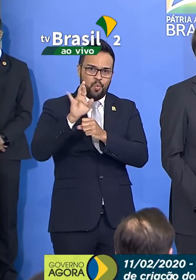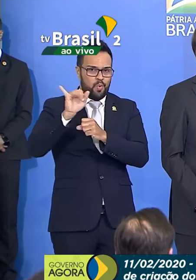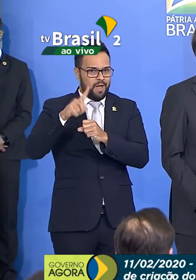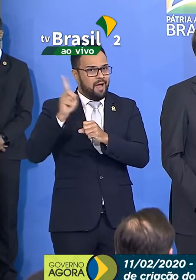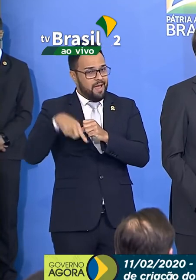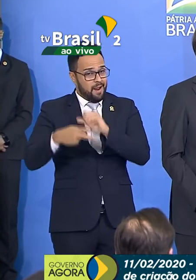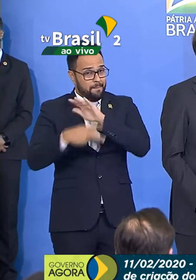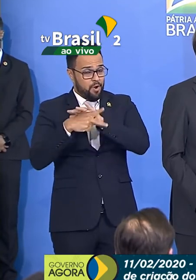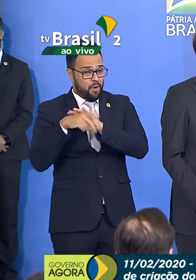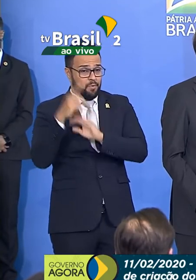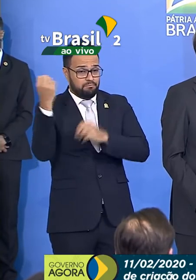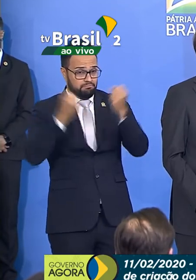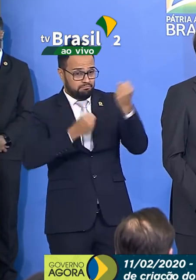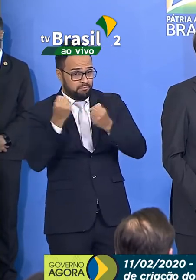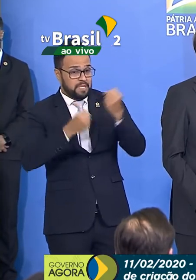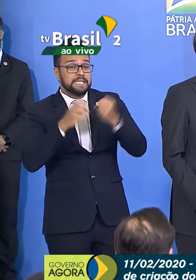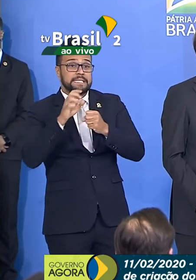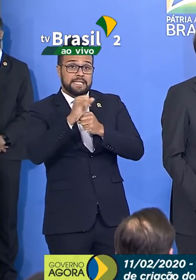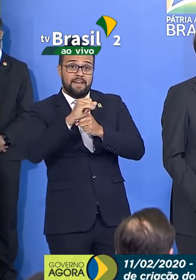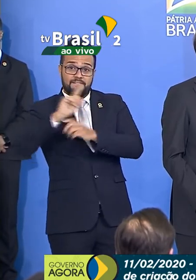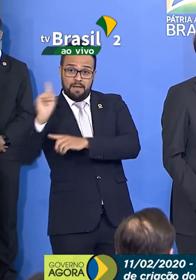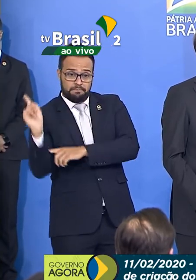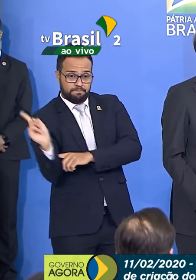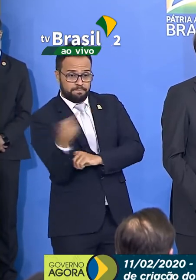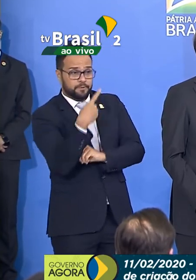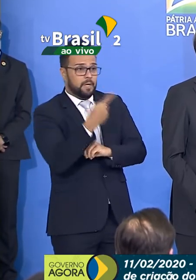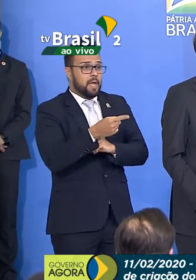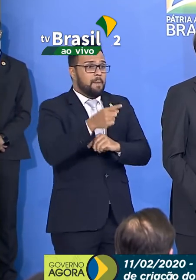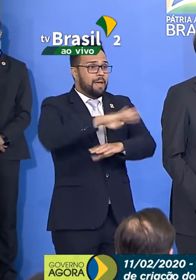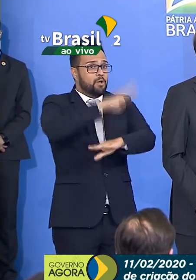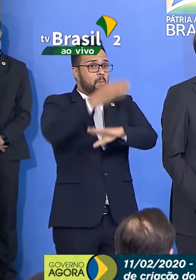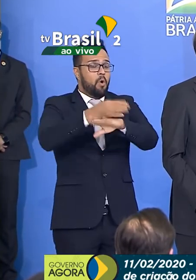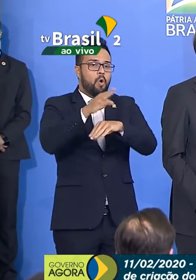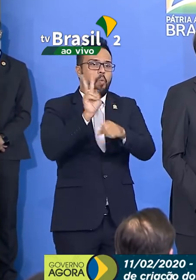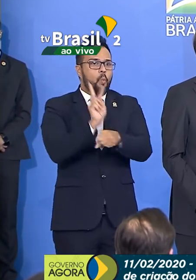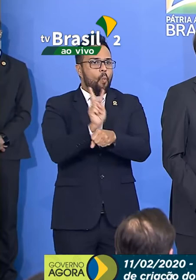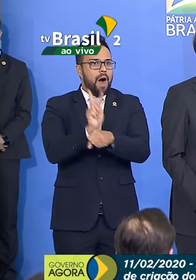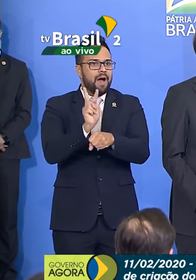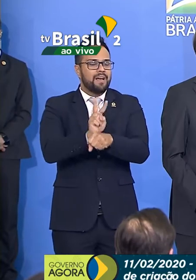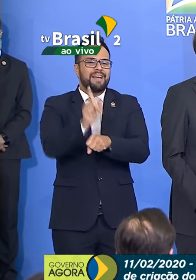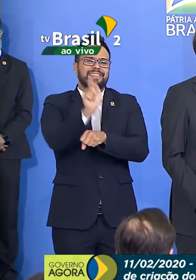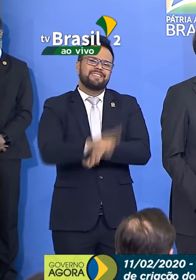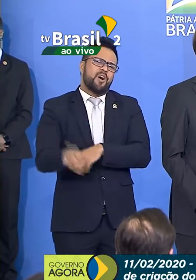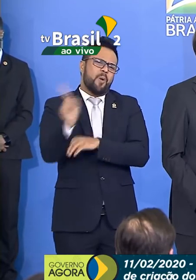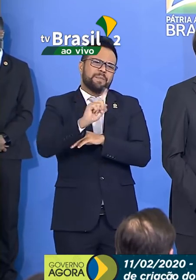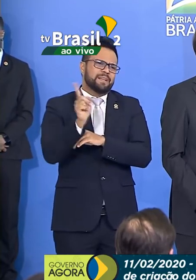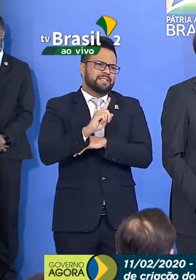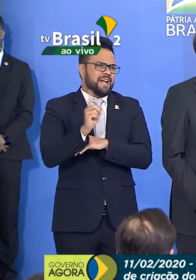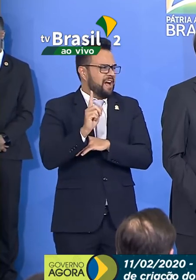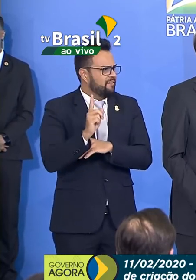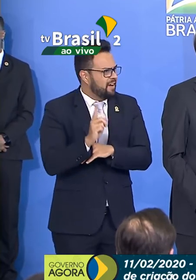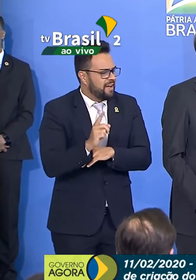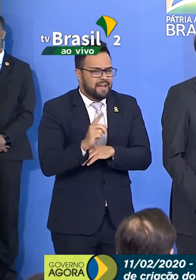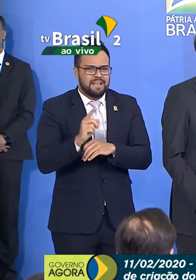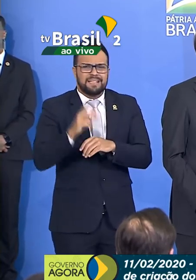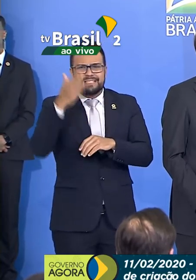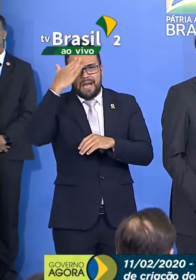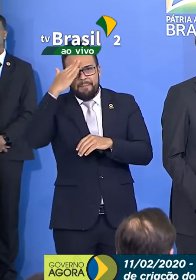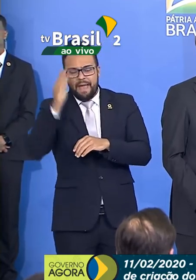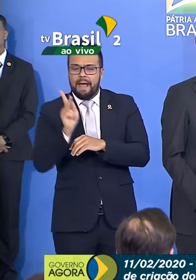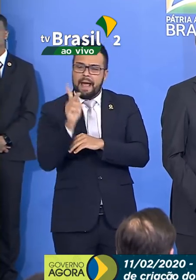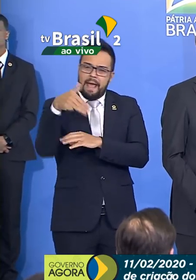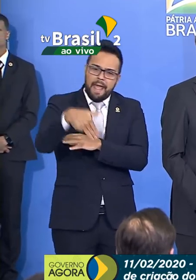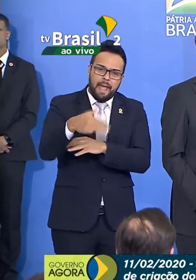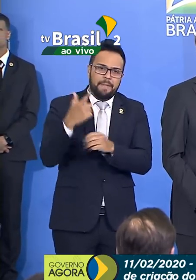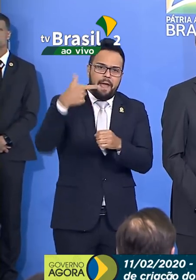centro de instrução, quando passassem pelo corpo da guarda, não precisava anotar número da viatura, quilometragem, quantos litros de